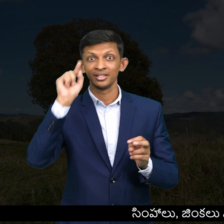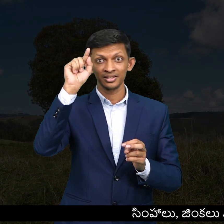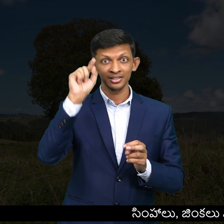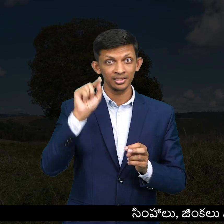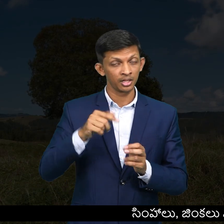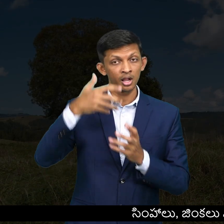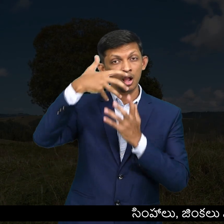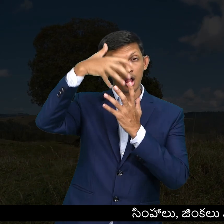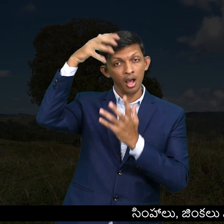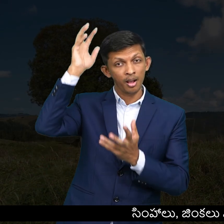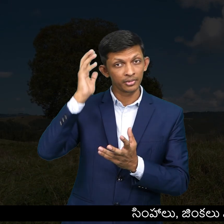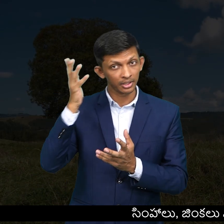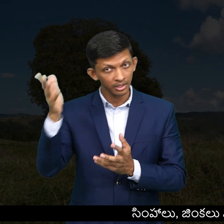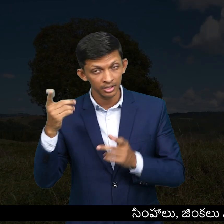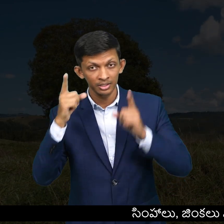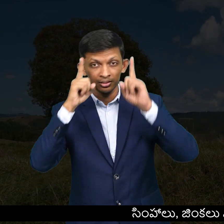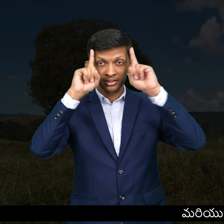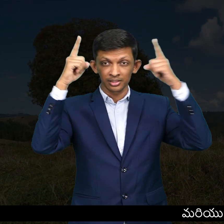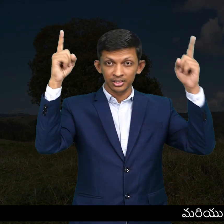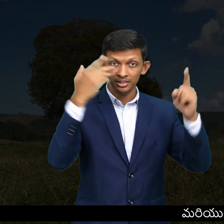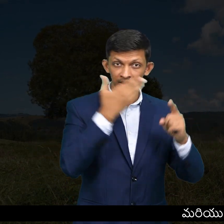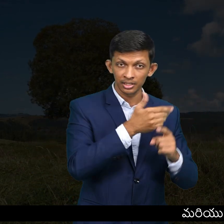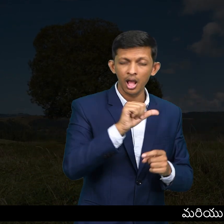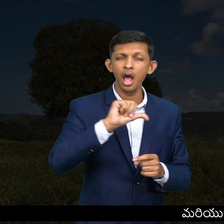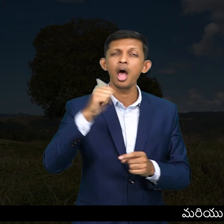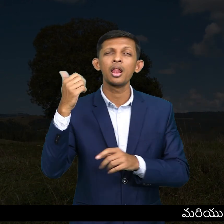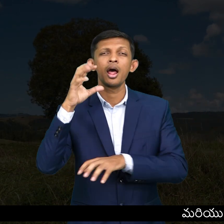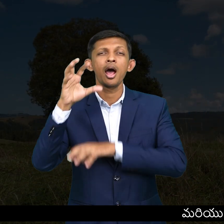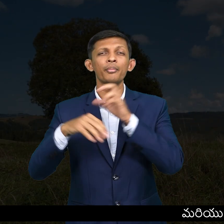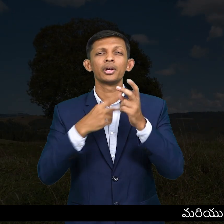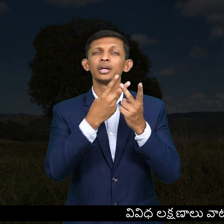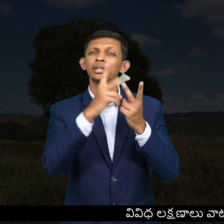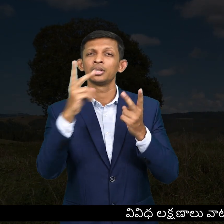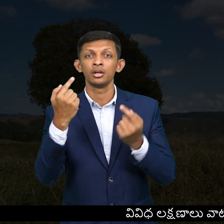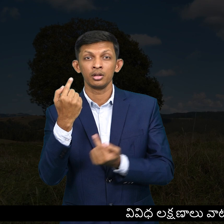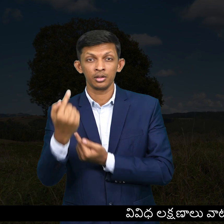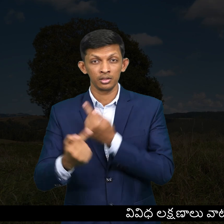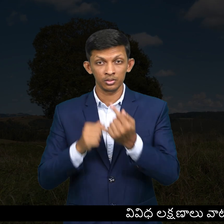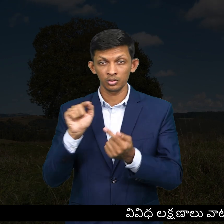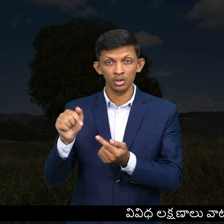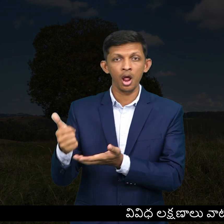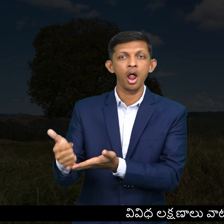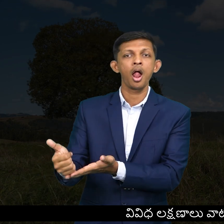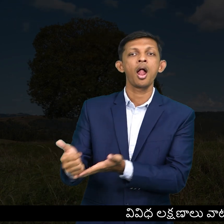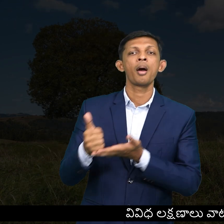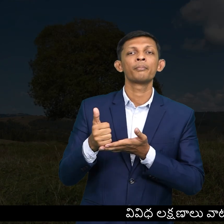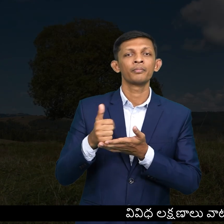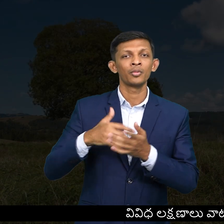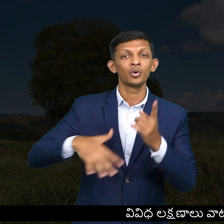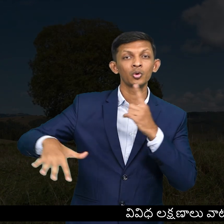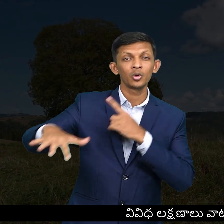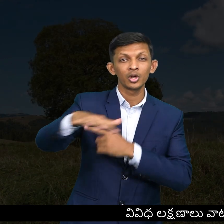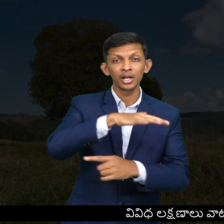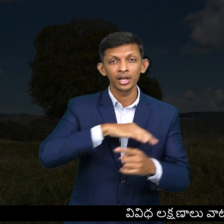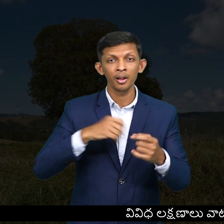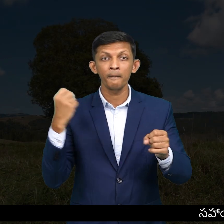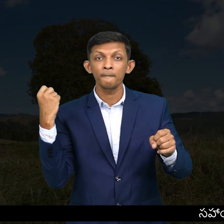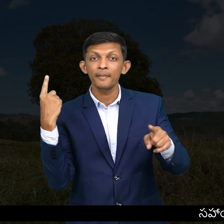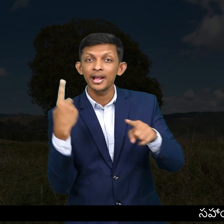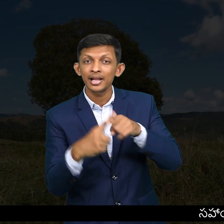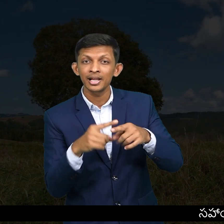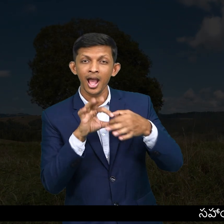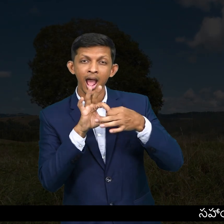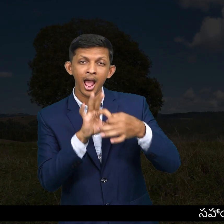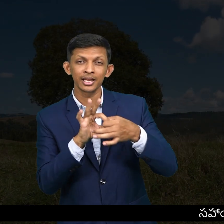సింహాలు, జింకలు మరియు ఇతర జంతువులు మరియు మొక్కల యొక్క వివిధ లక్షణాలు వాటి ఆవాసాలలో